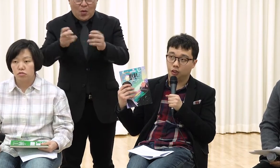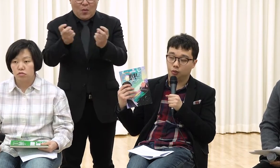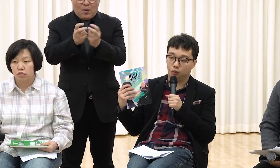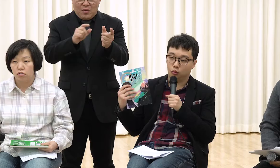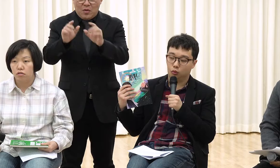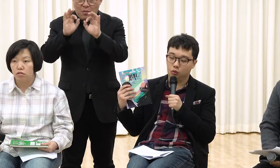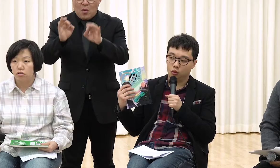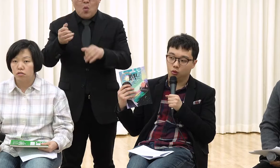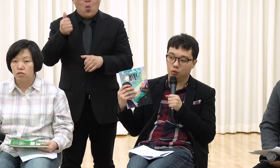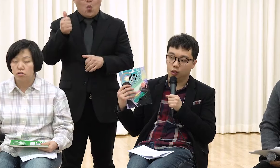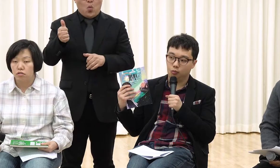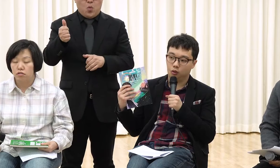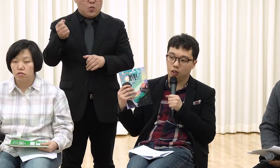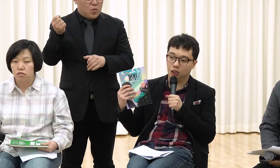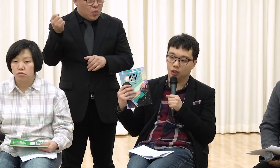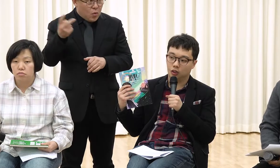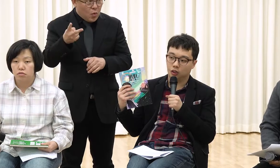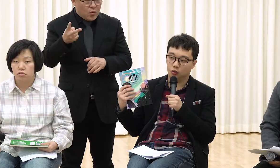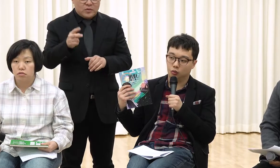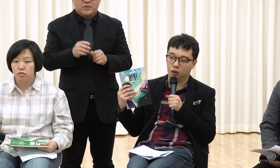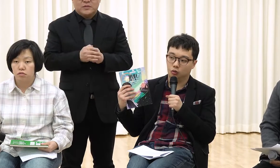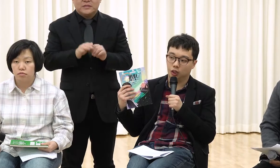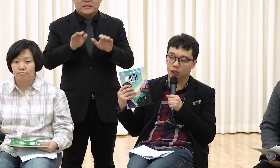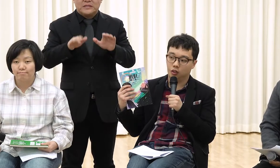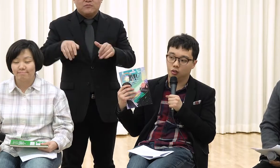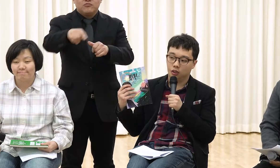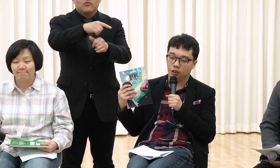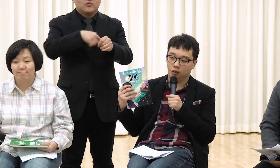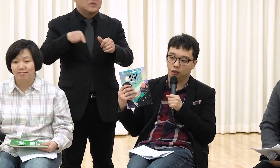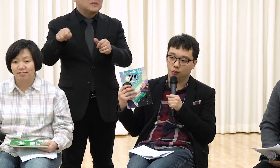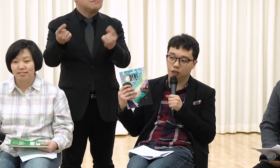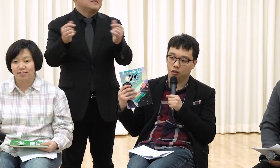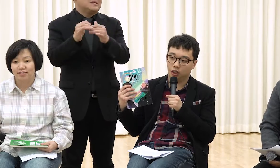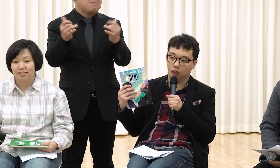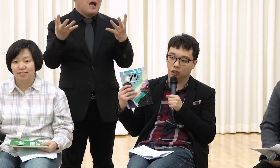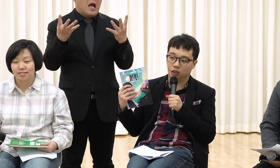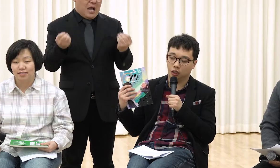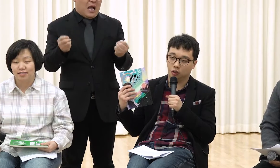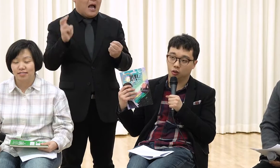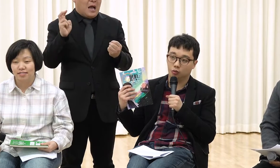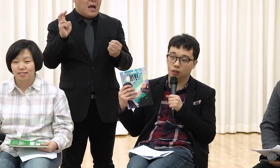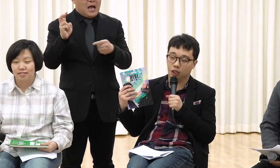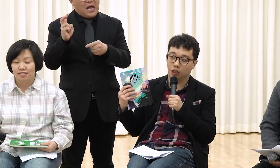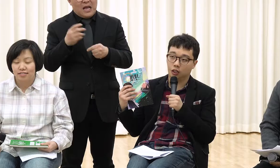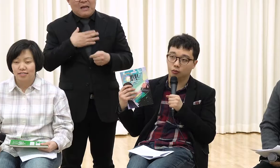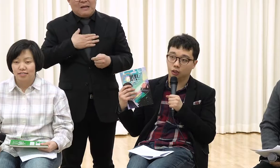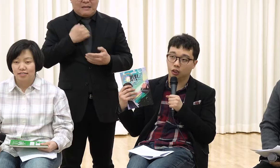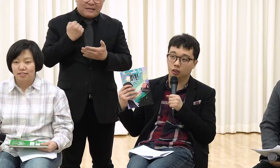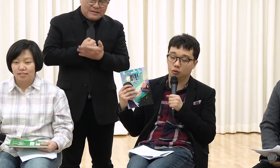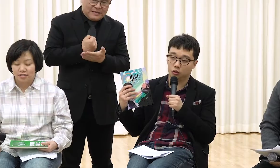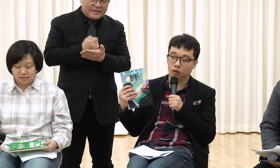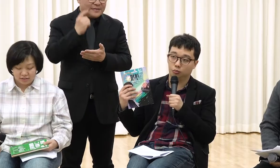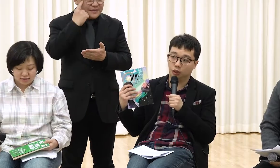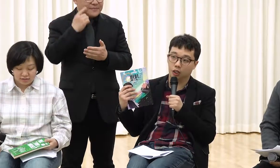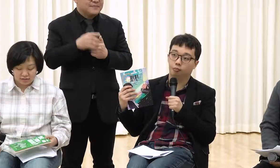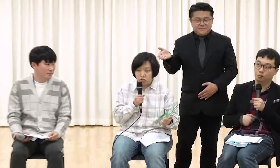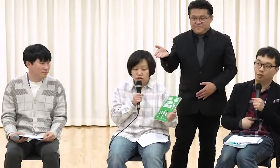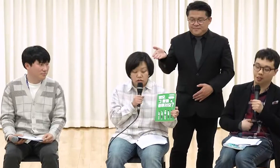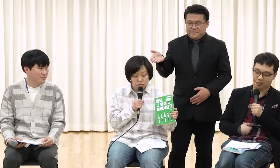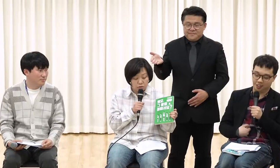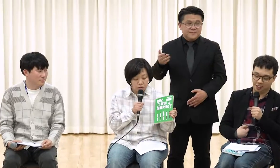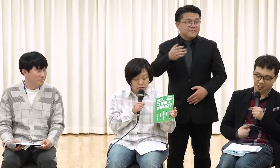되게 인상 깊었고 또 한편으로는 아직까지도 우리 주위에 이런 사람들이 많은 것 같아서 많이 안타깝다는 생각도